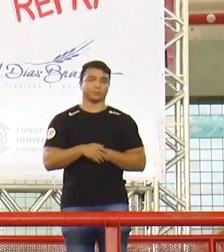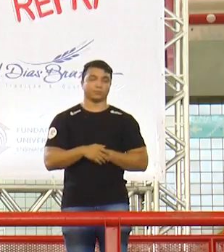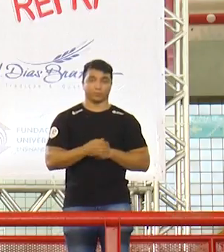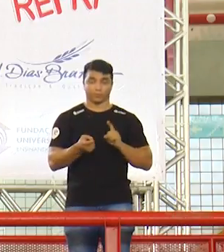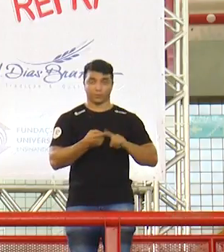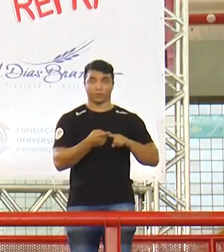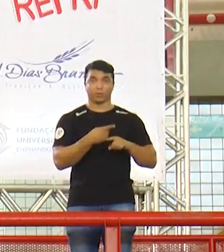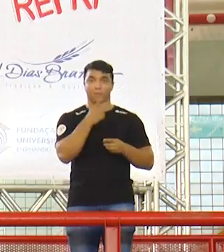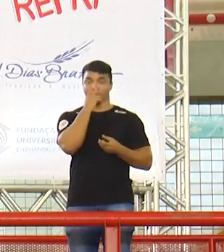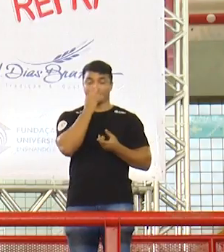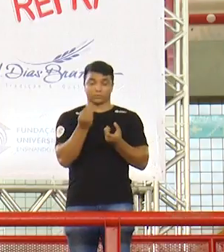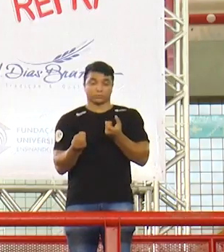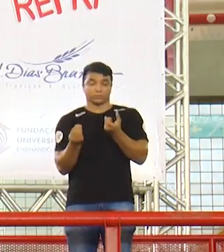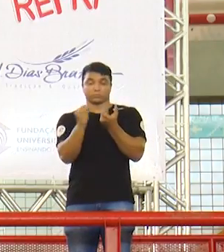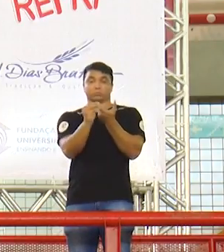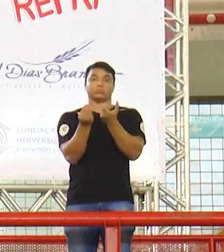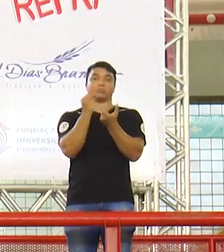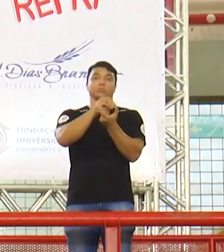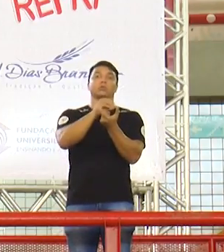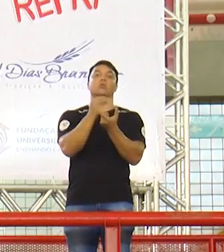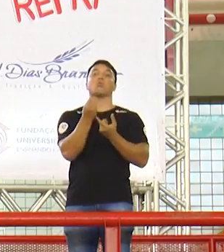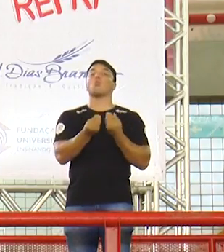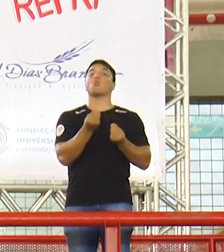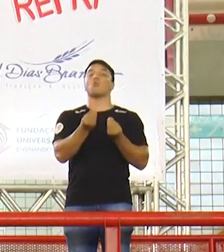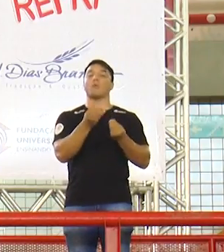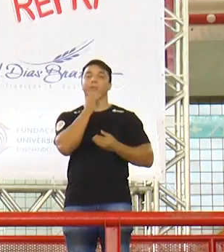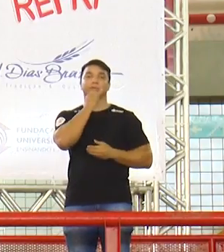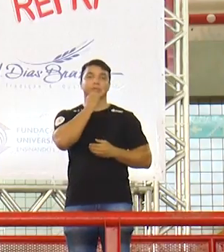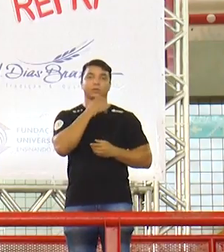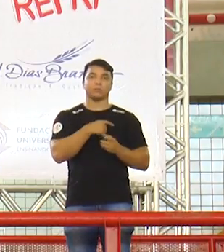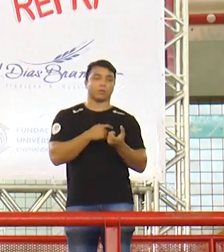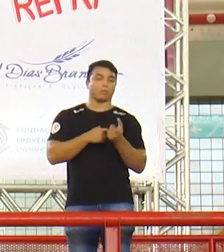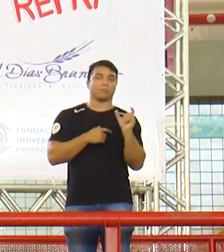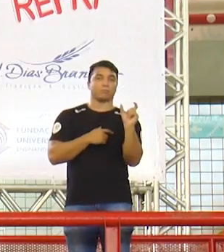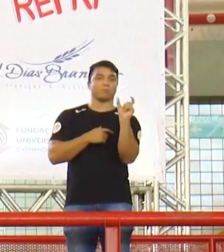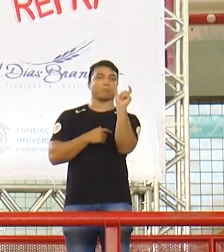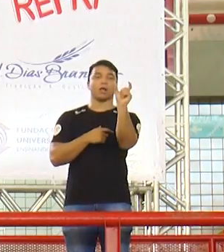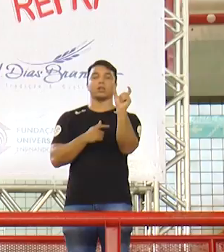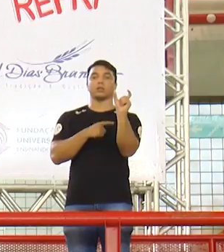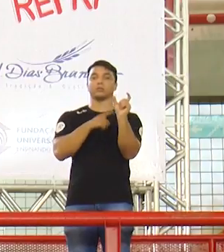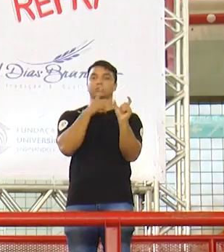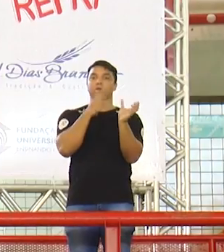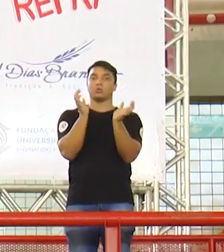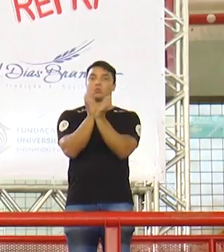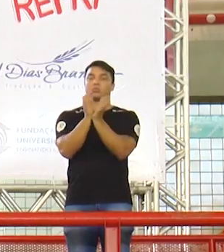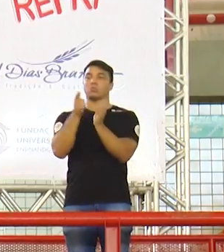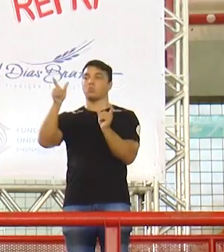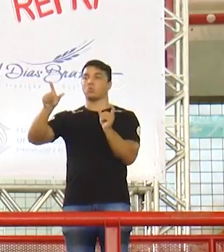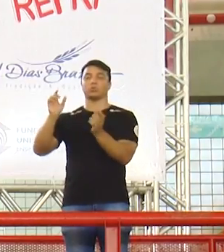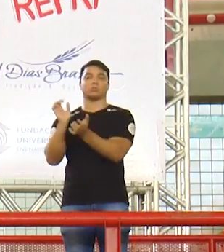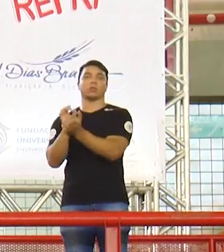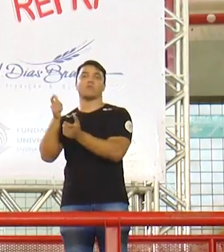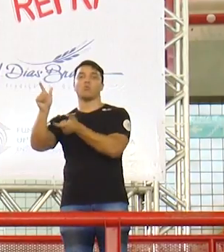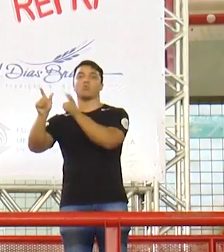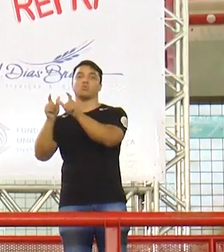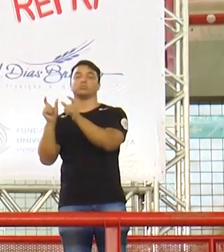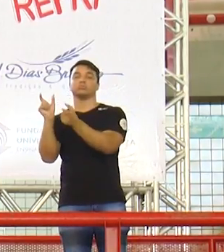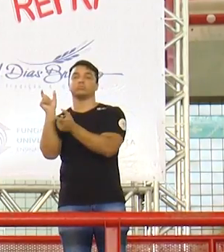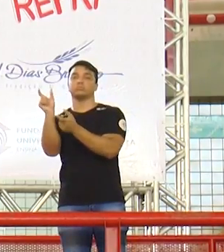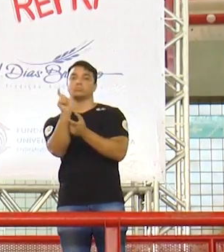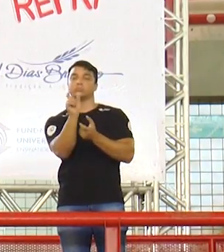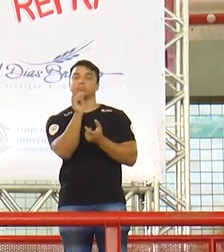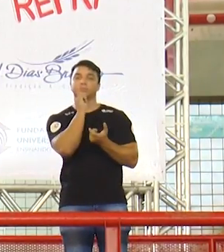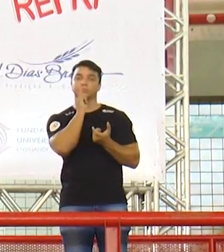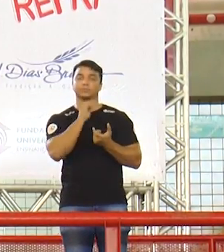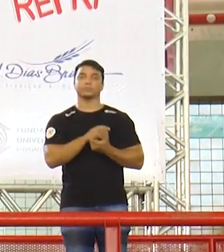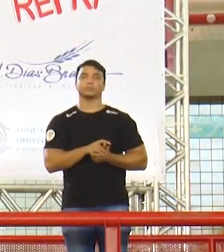a composição acontece quando você tem uma palavra que é formada pelo agrupamento de outras palavras.